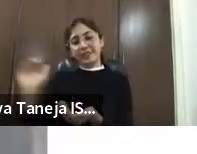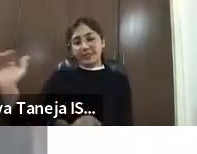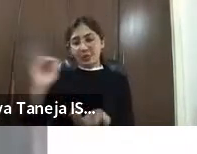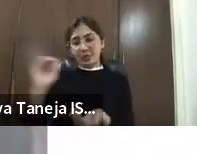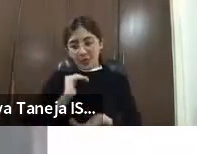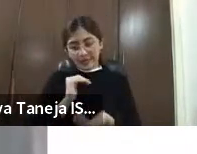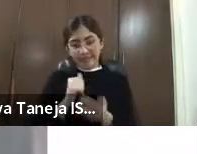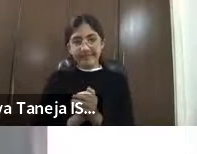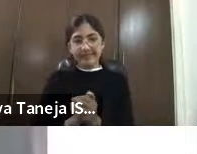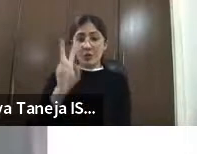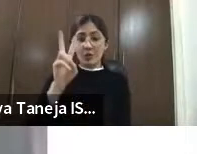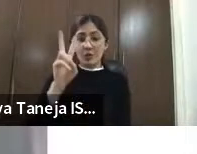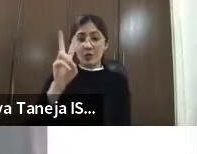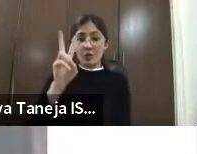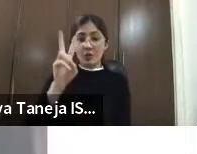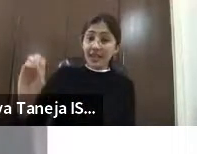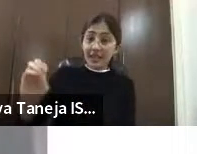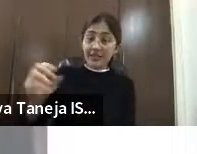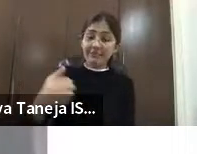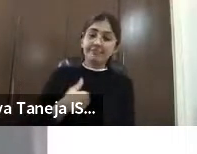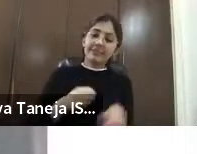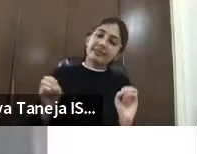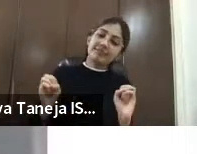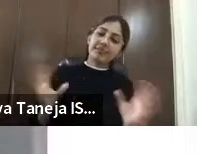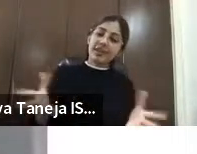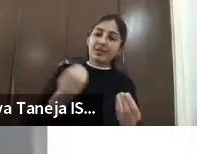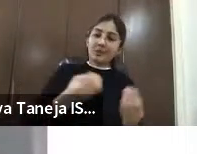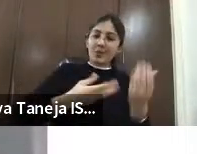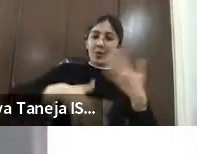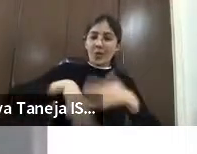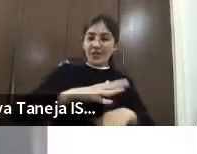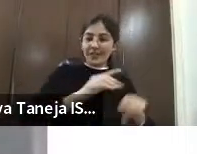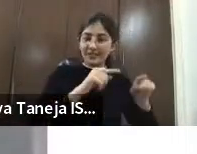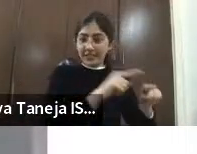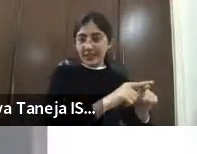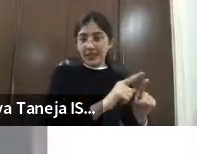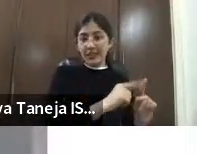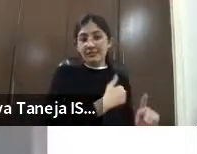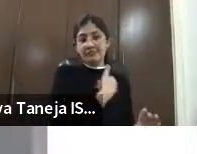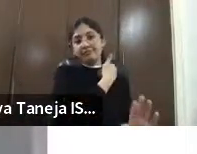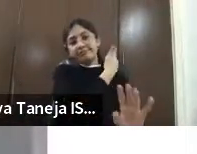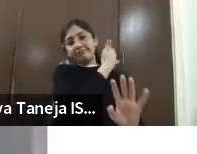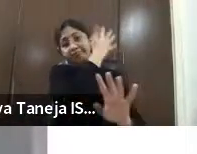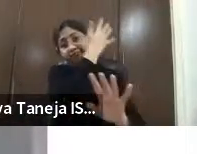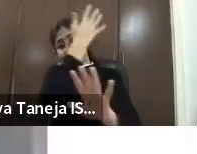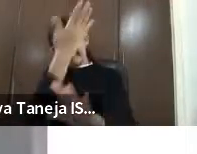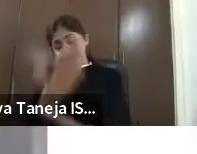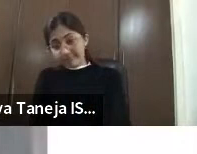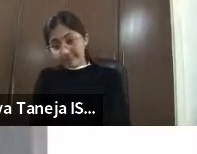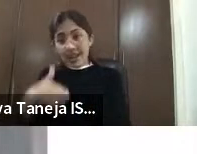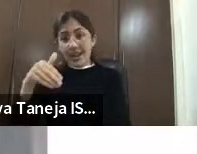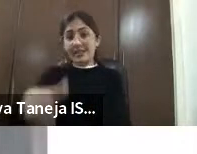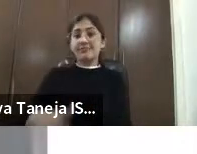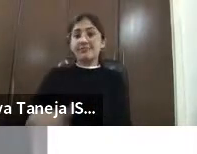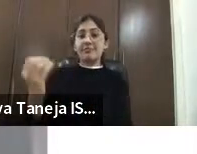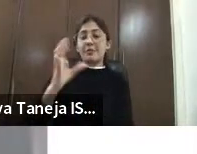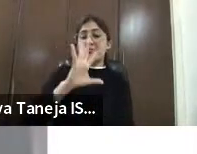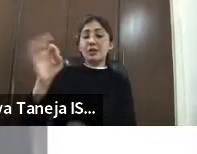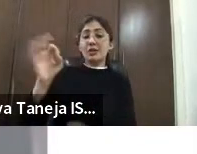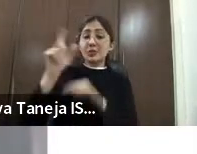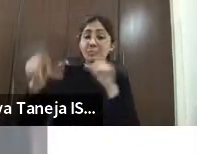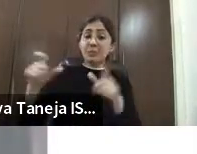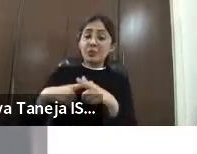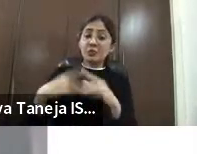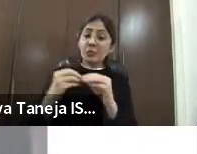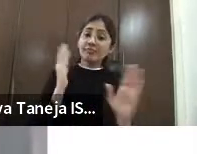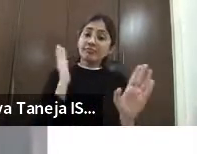2010 में मैंने स्पेशल हैंड्स ऑफ कश्मीर की बुनियाद डाली। आज देखते ही देखते 500 आर्टिजन लोग इसमें डायरेक्टली और इनडायरेक्टली काम